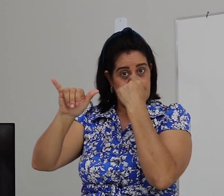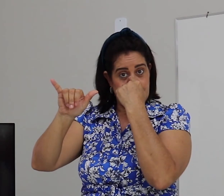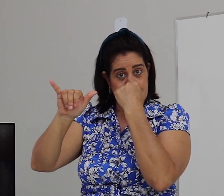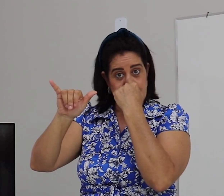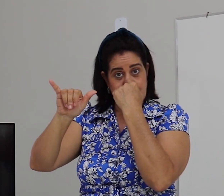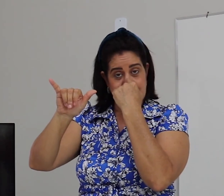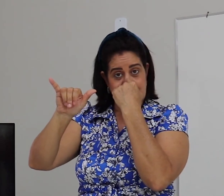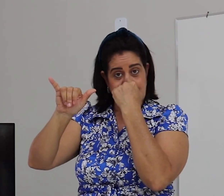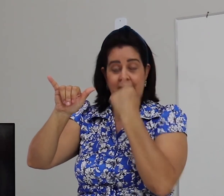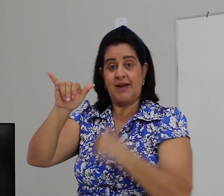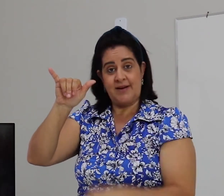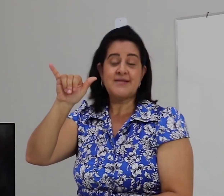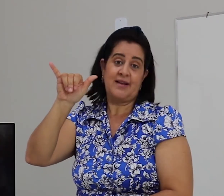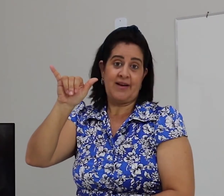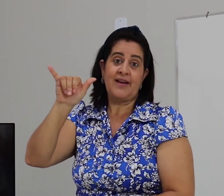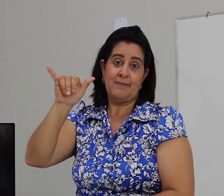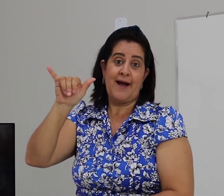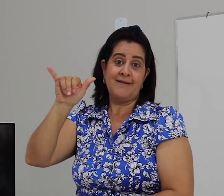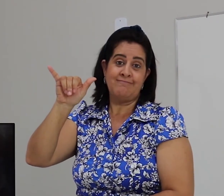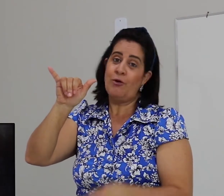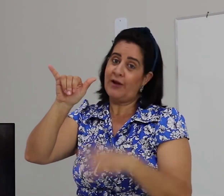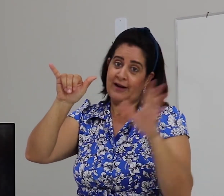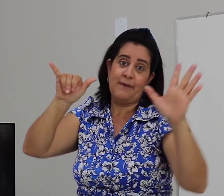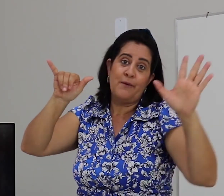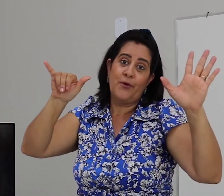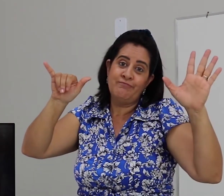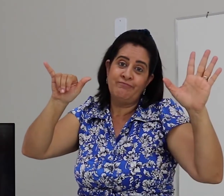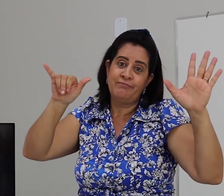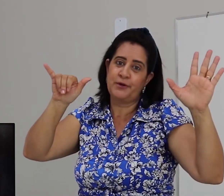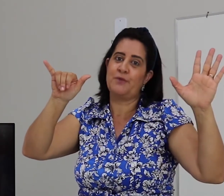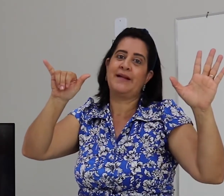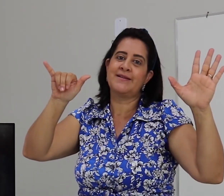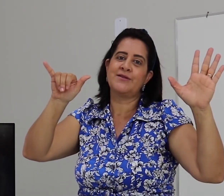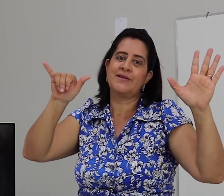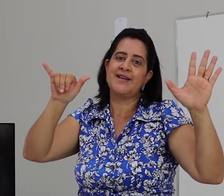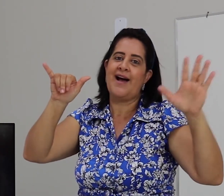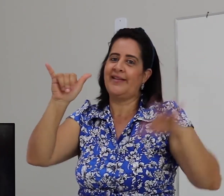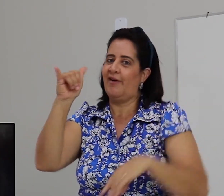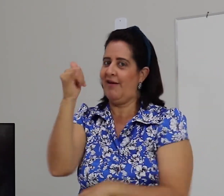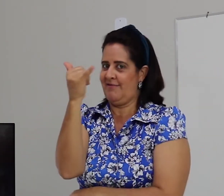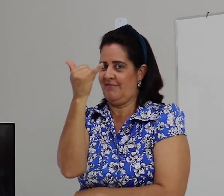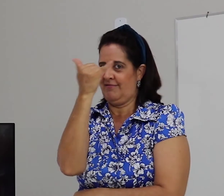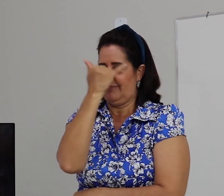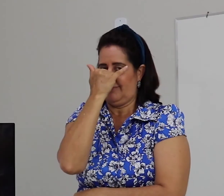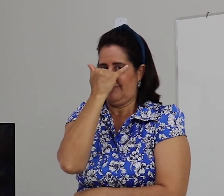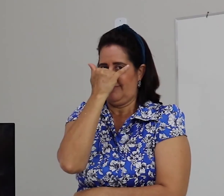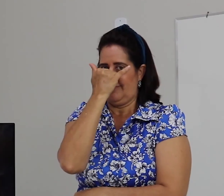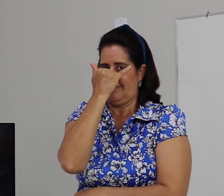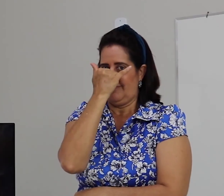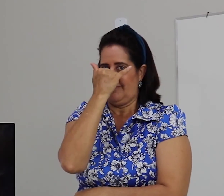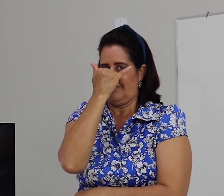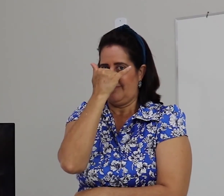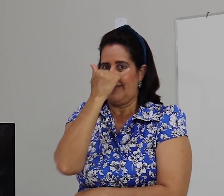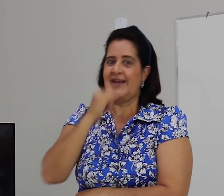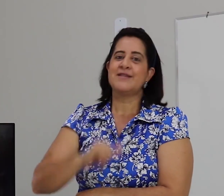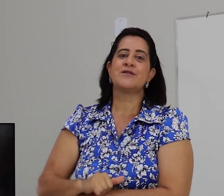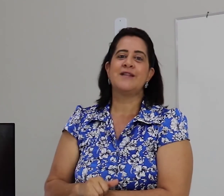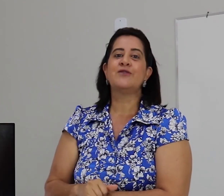de articulação, é o nariz que ele vai quebrar, porque ele quebrou por tomar decisões erradas, ó. Esse é o sinal de